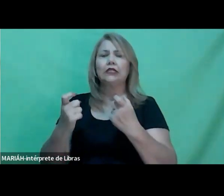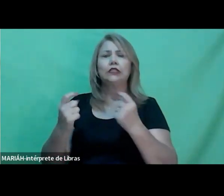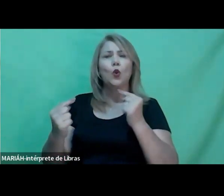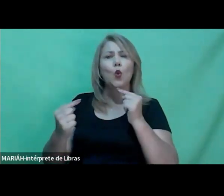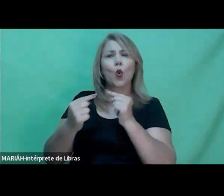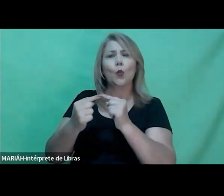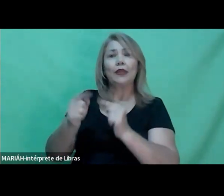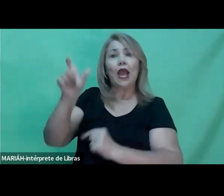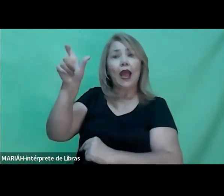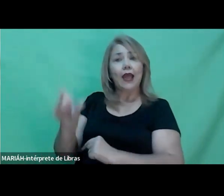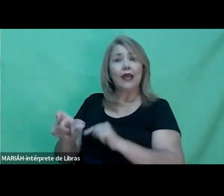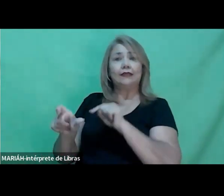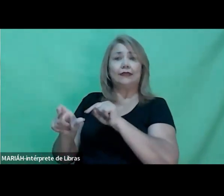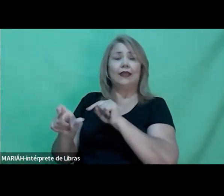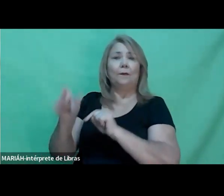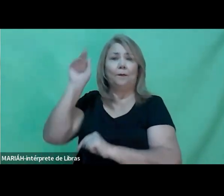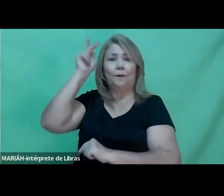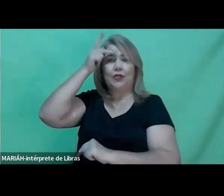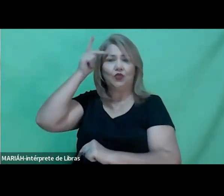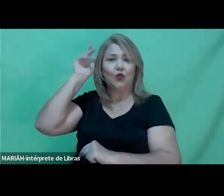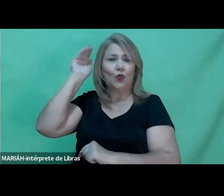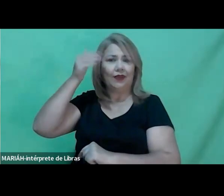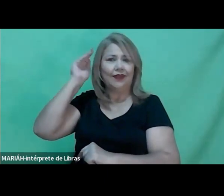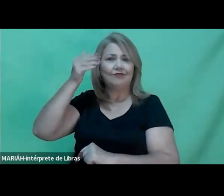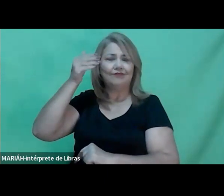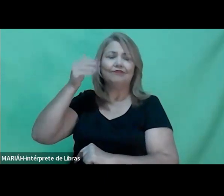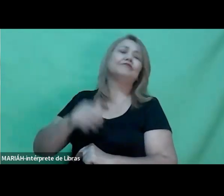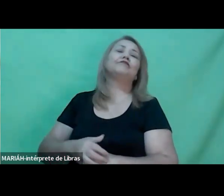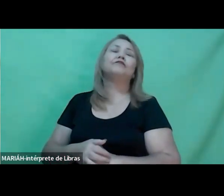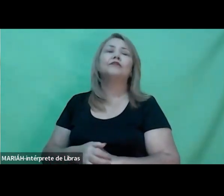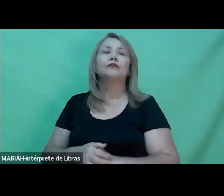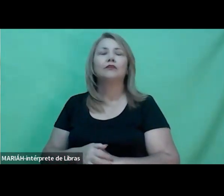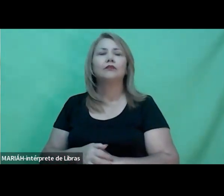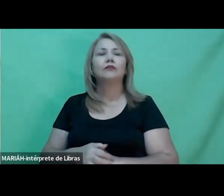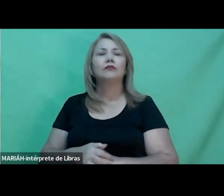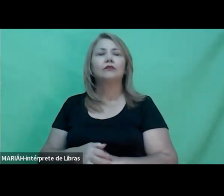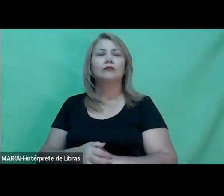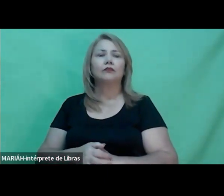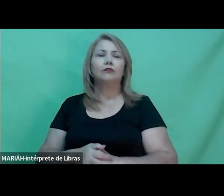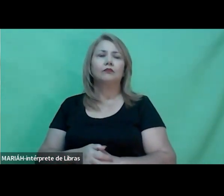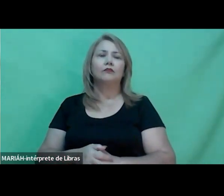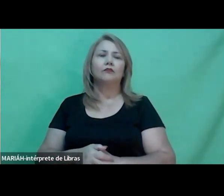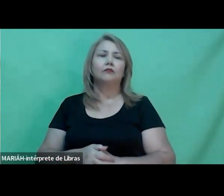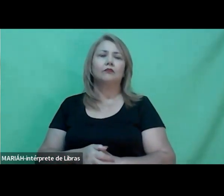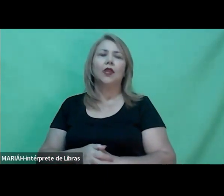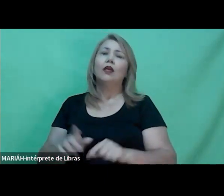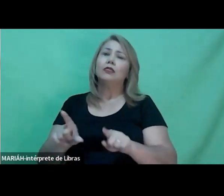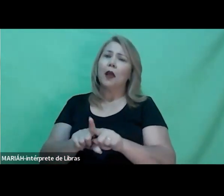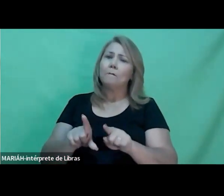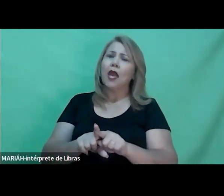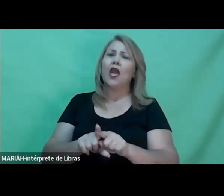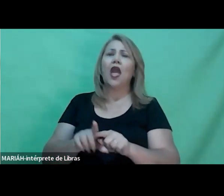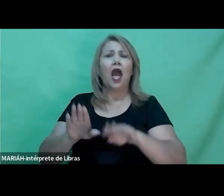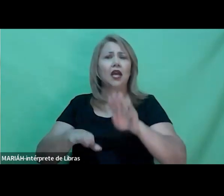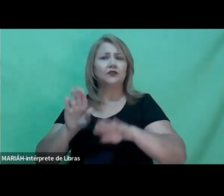persona específicamente eh ella misma nos los solicitará en la medida en que